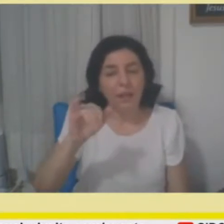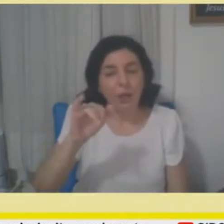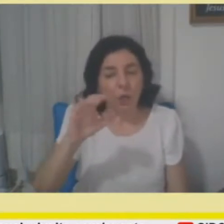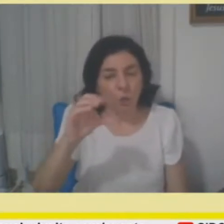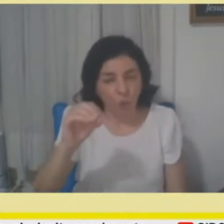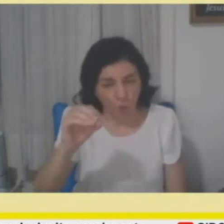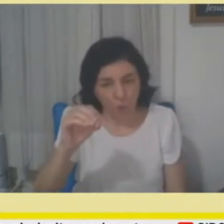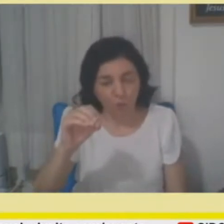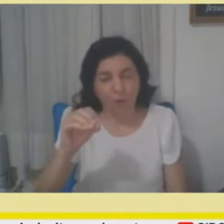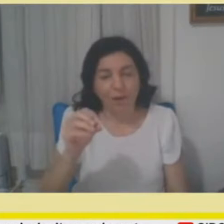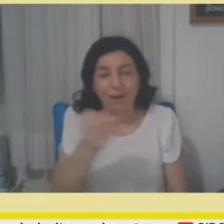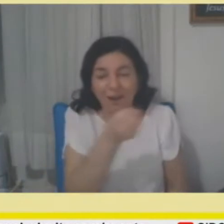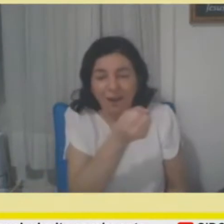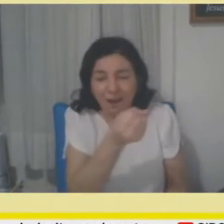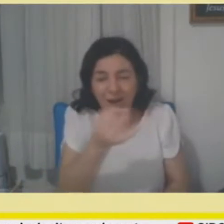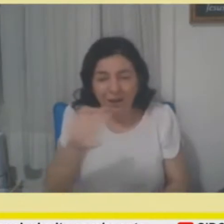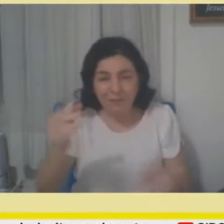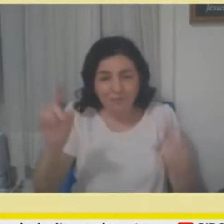Expressão.